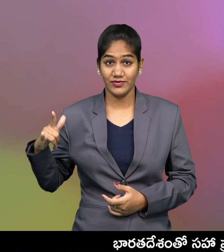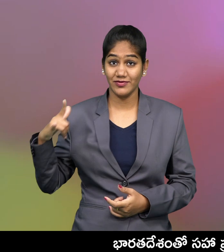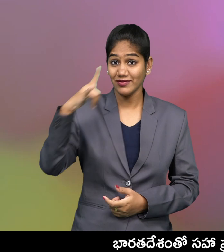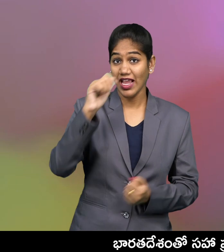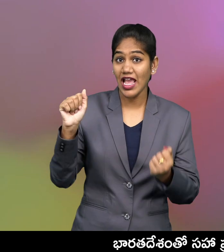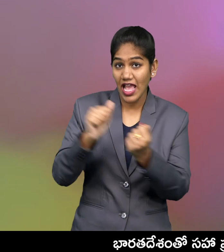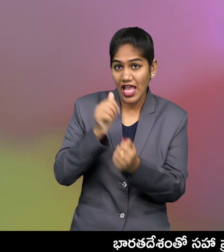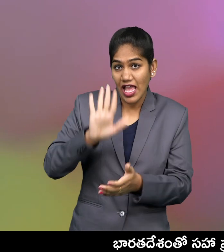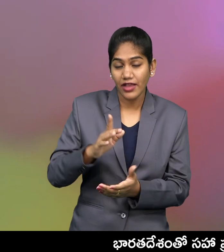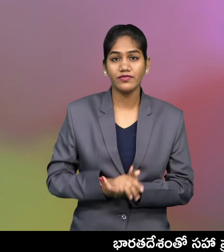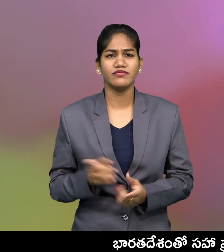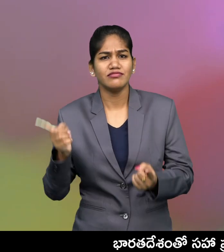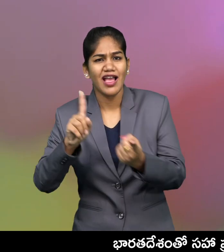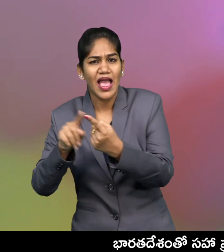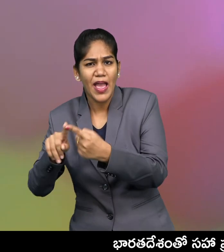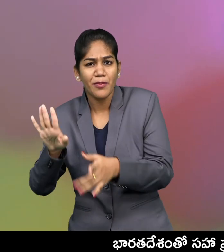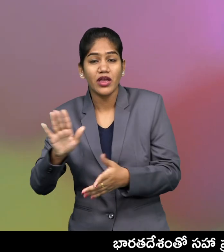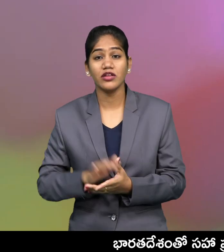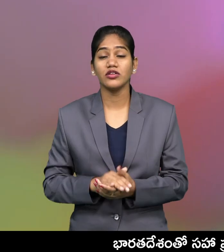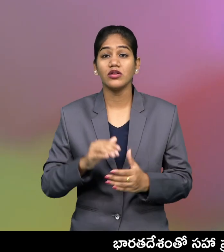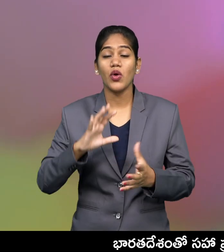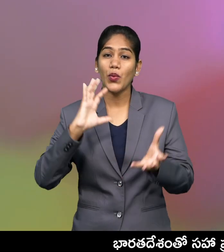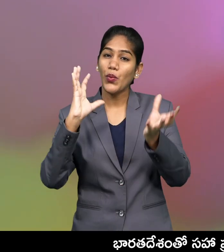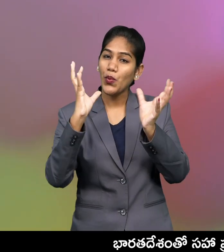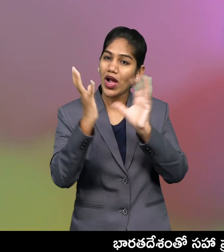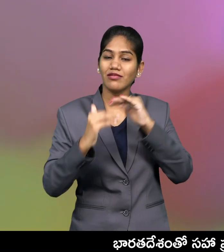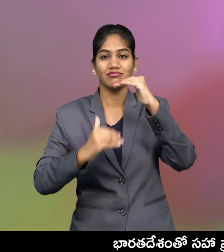భారతదేశంతో సహా ప్రపంచవ్యాప్తంగా విమాన ప్రమాదాలు పెరుగుతున్నాయి.